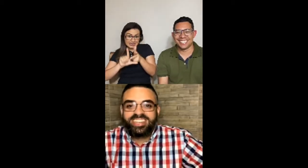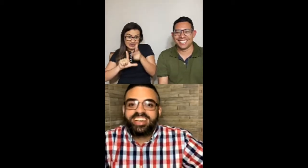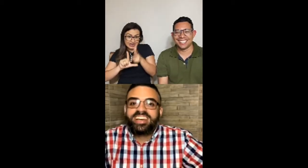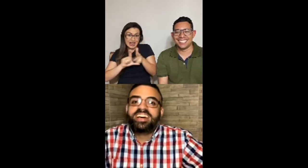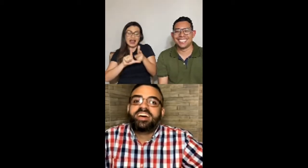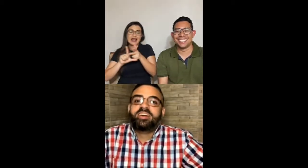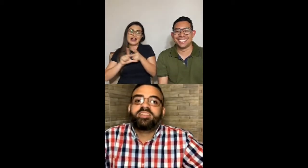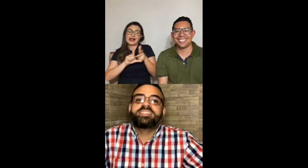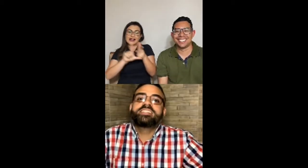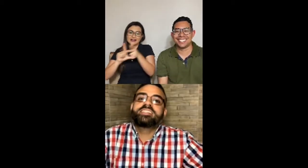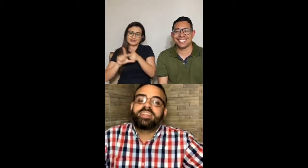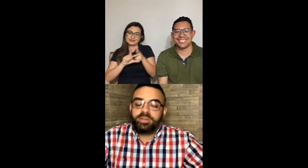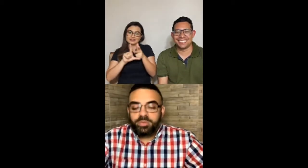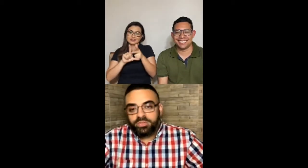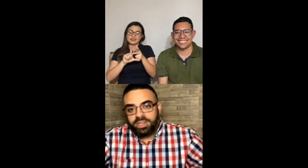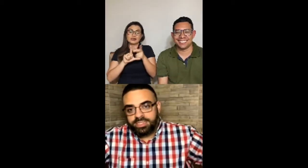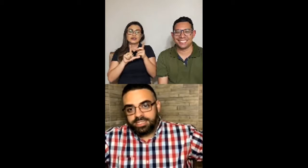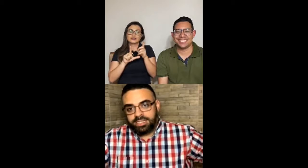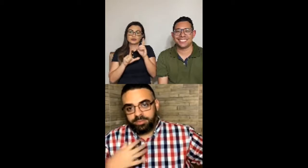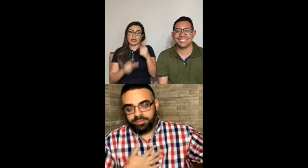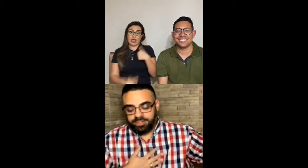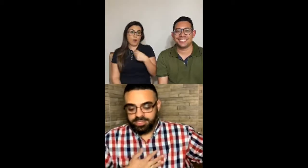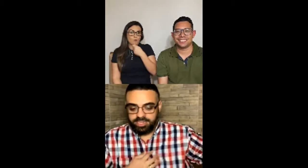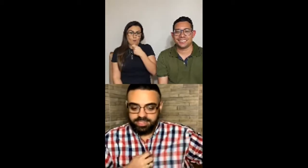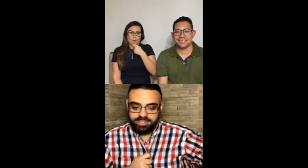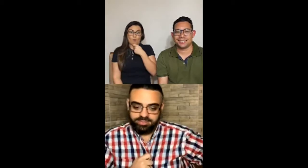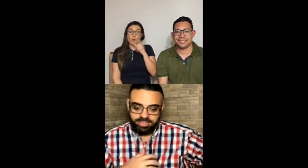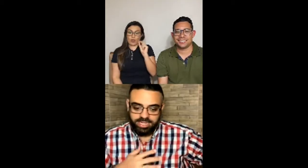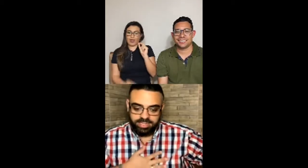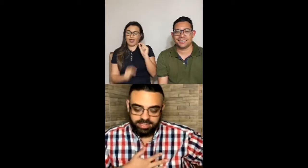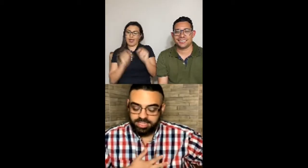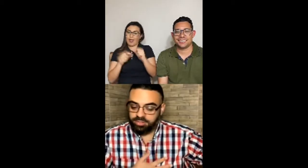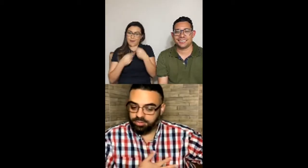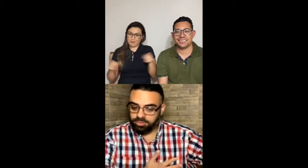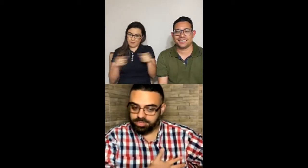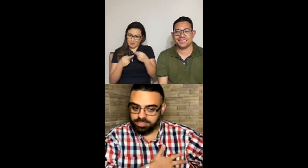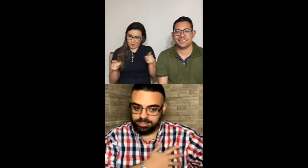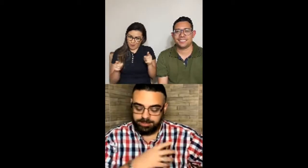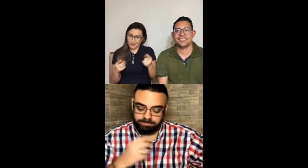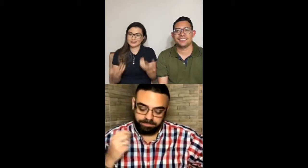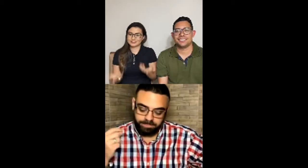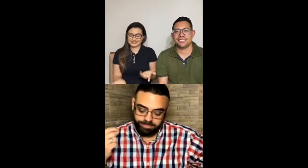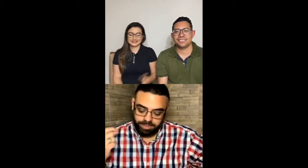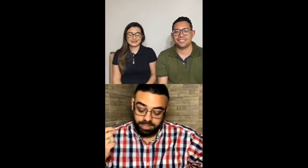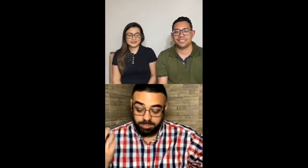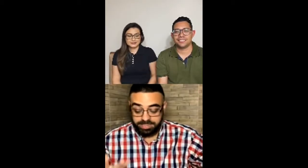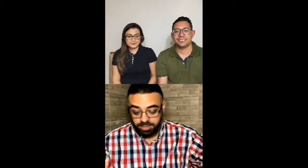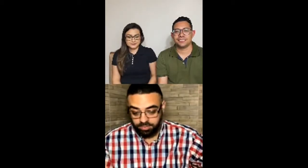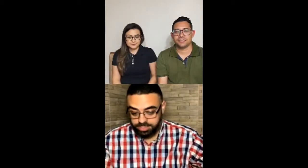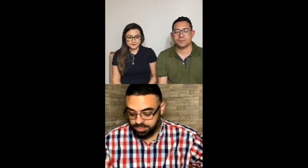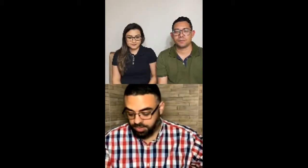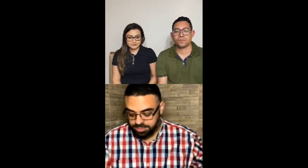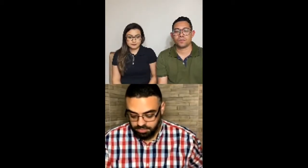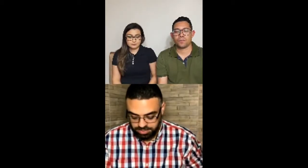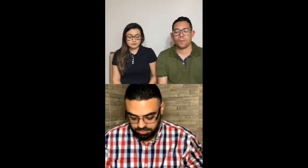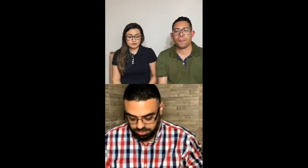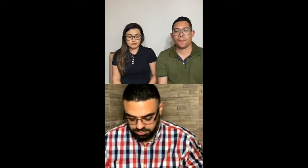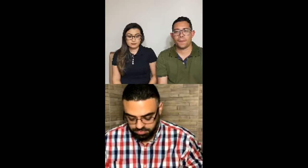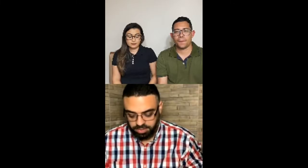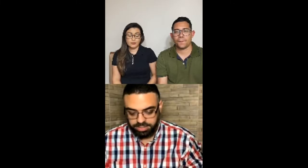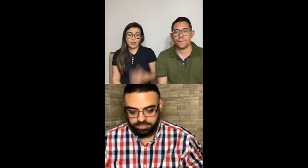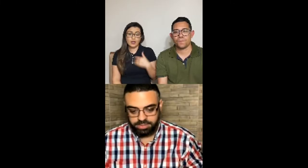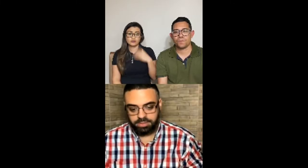live do sertanejo ainda. O resto já acertei de um bocado de coisa. Mas assim, eu estou muito feliz de estar com vocês. Eu